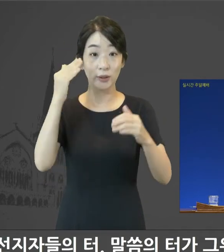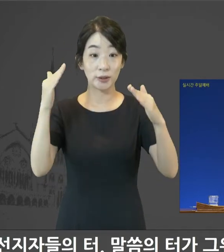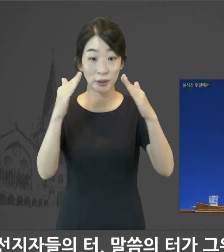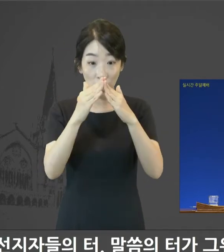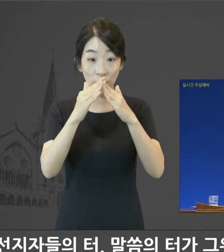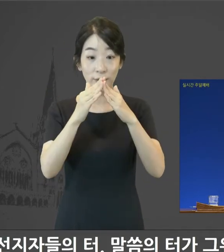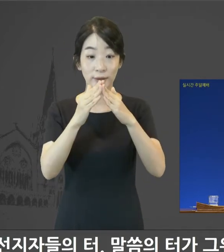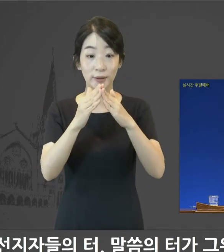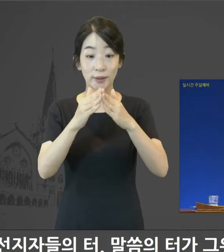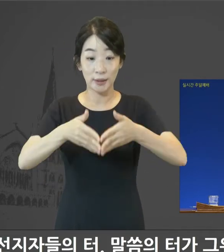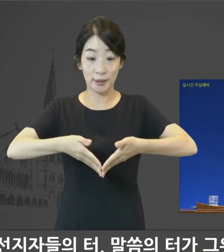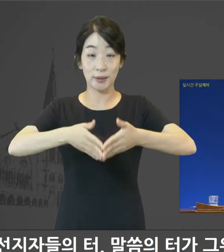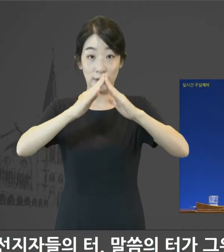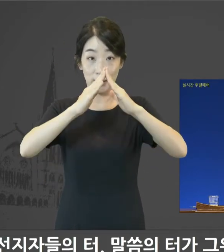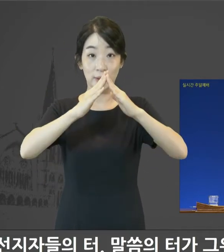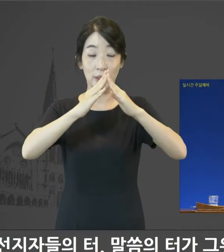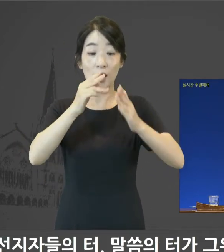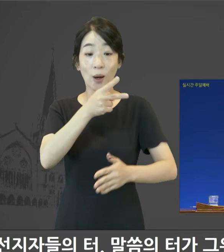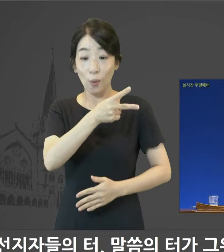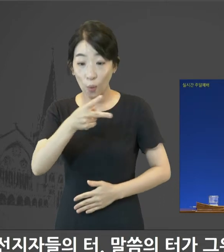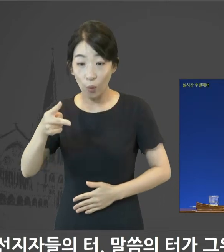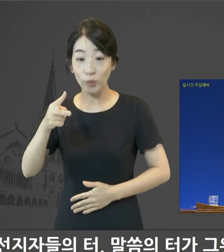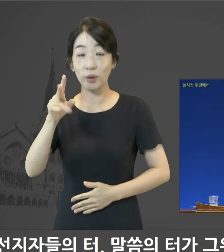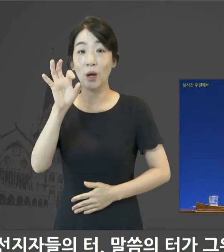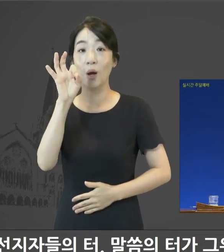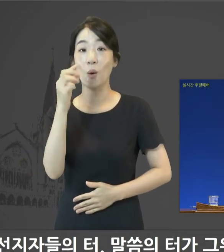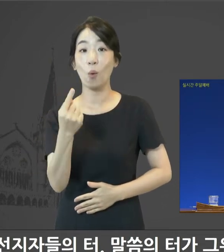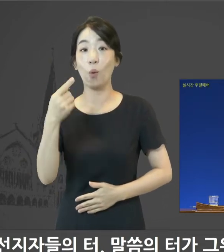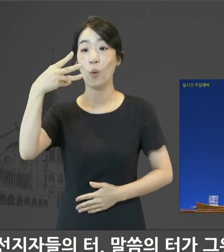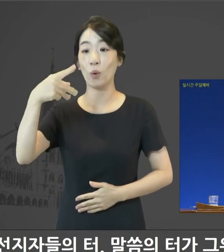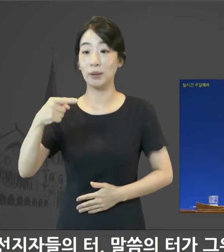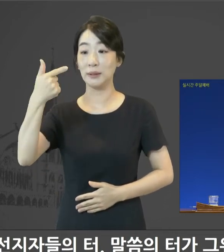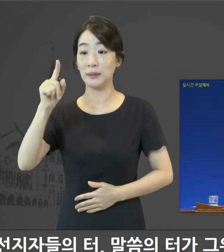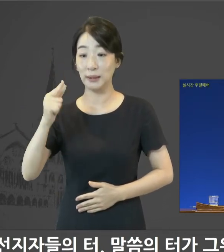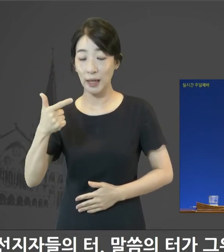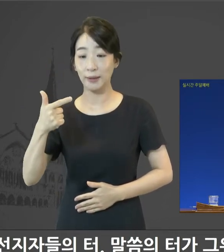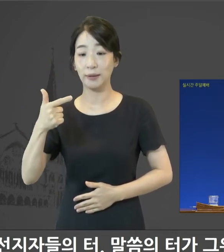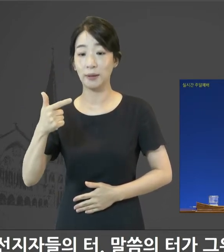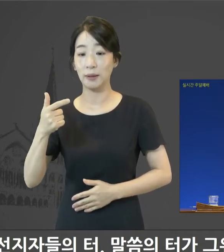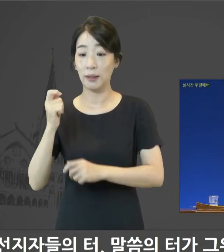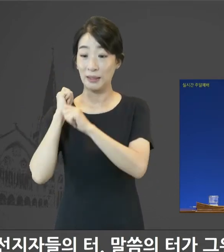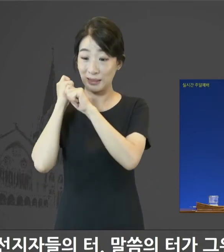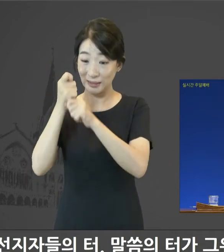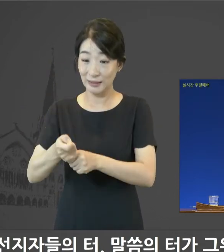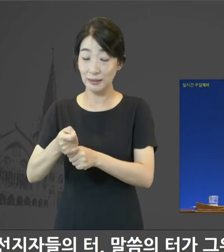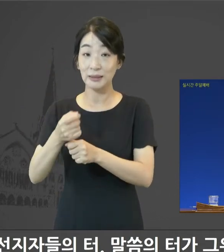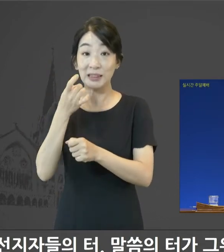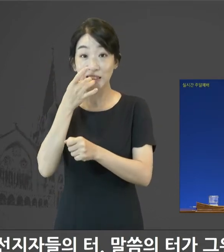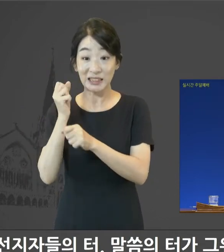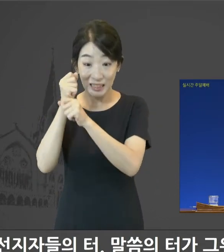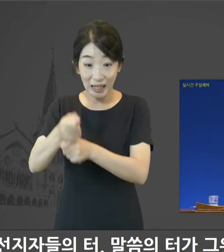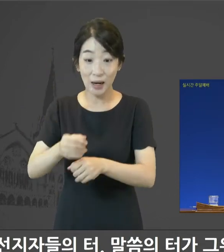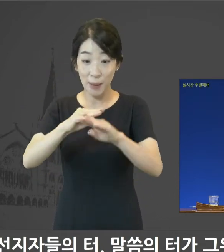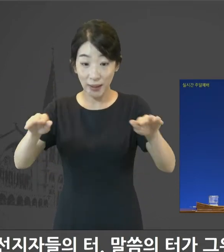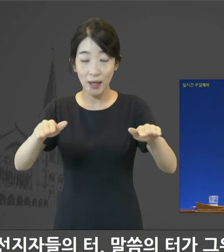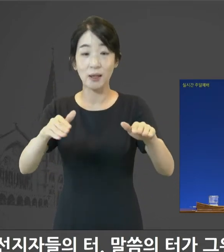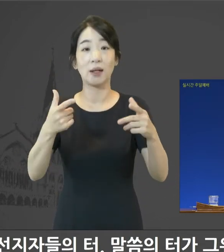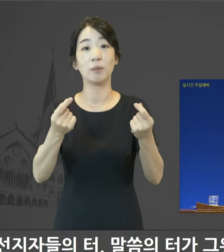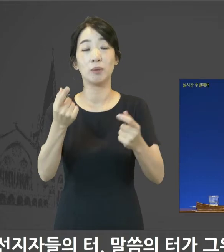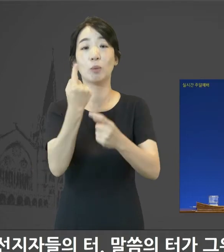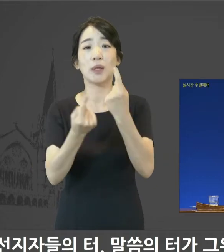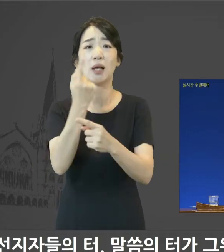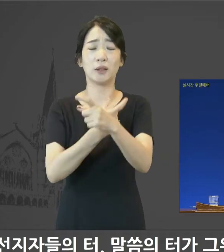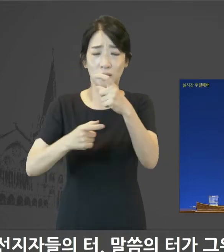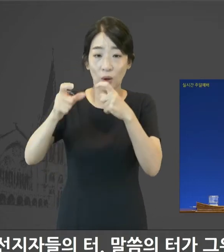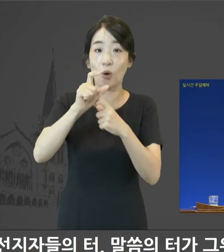위에 세워졌던 예루살렘 성전의 터보다 더 중요한 터다. 이렇게 우리가 이해해야 되는 거죠. 그